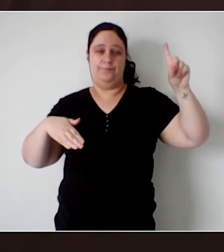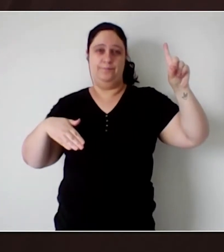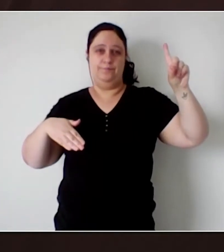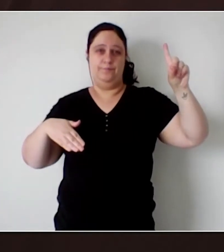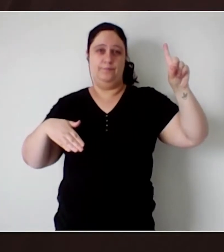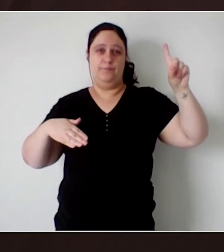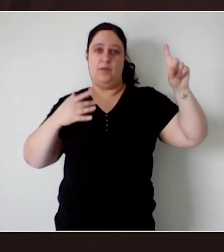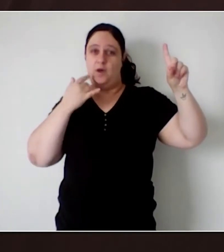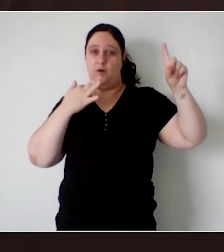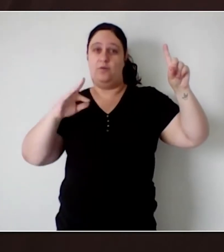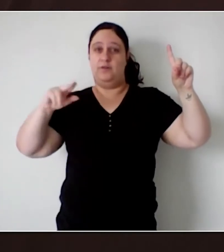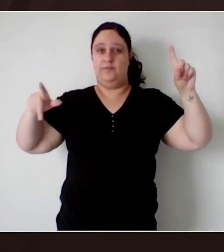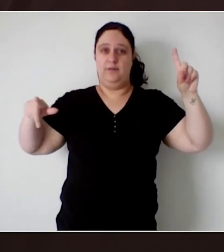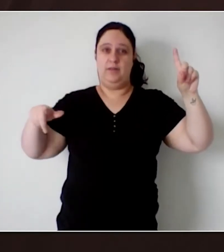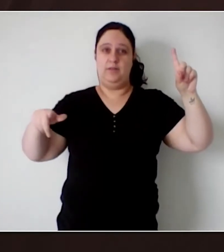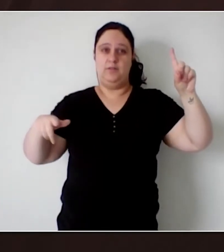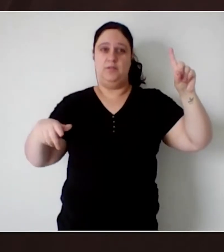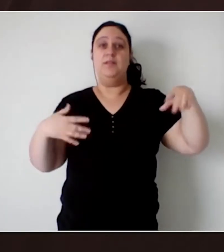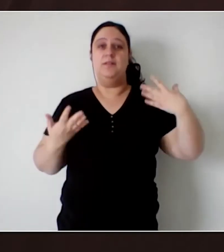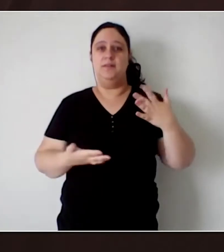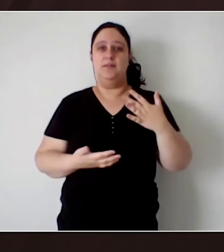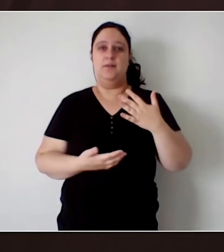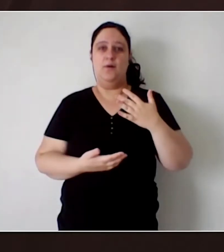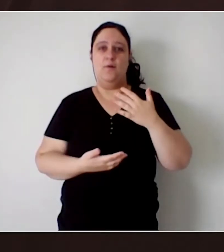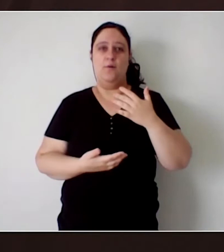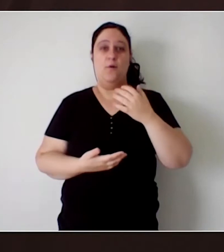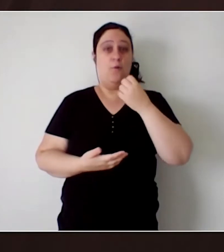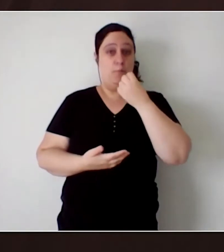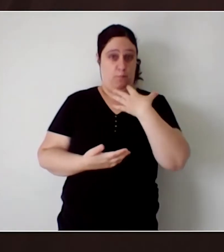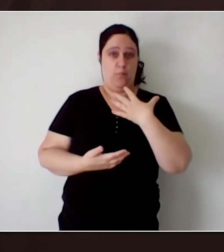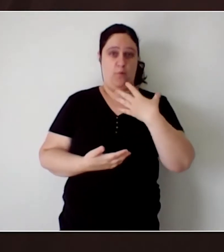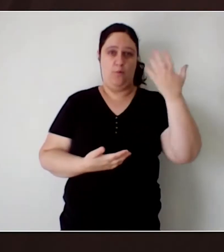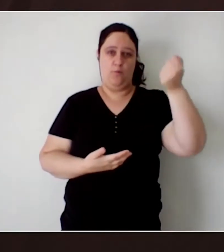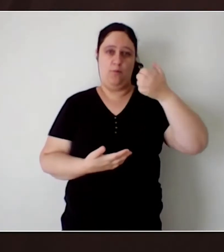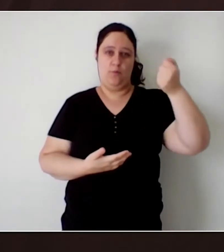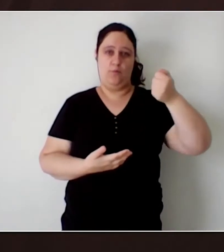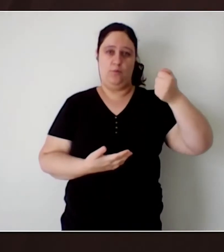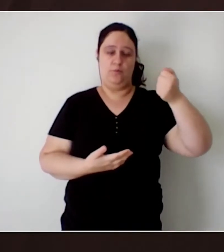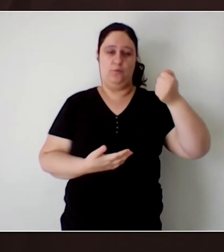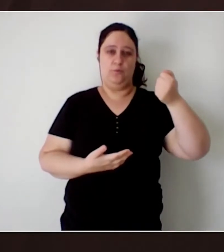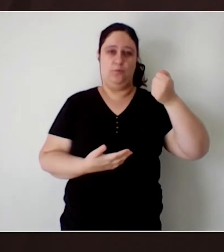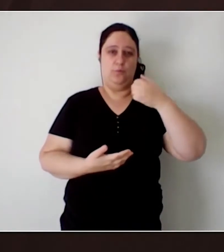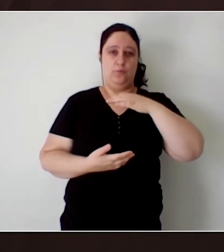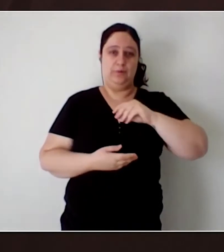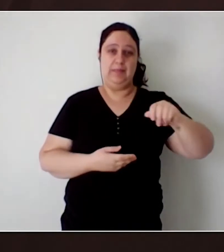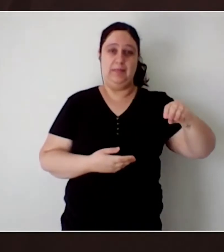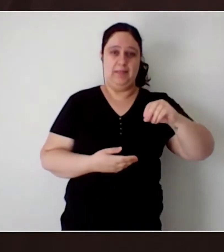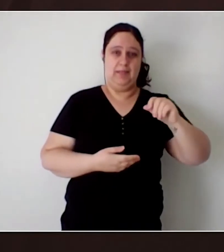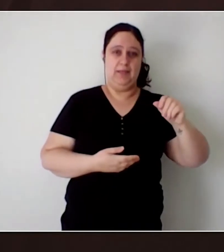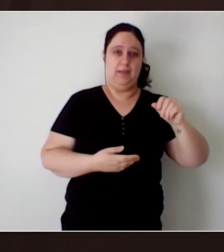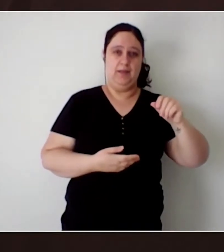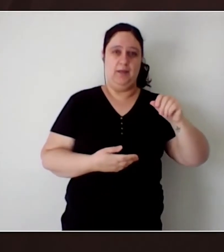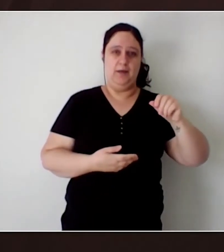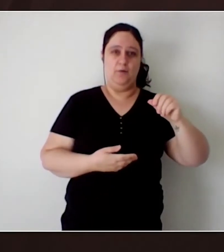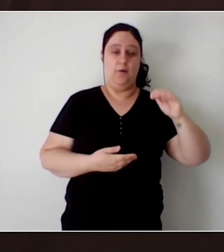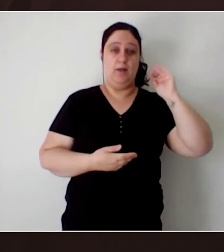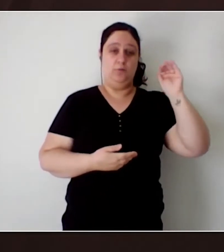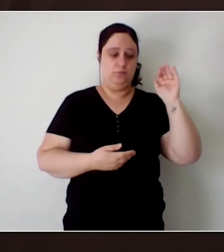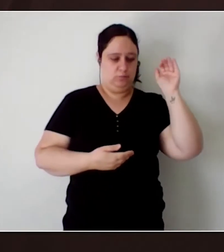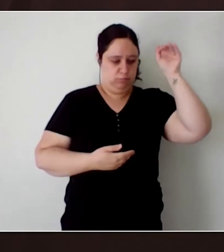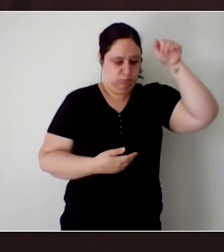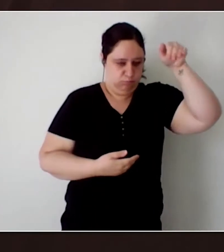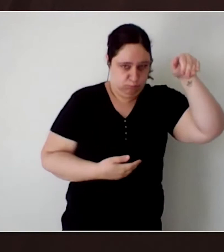arqueia, abaixa assim, não é isso? E o joio, quando dá fruto, é de cor